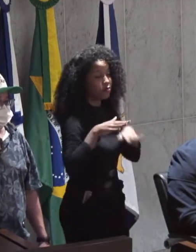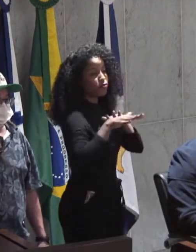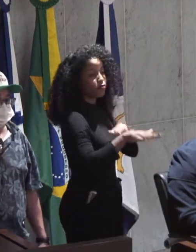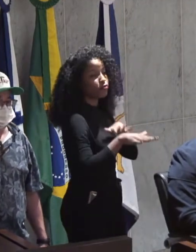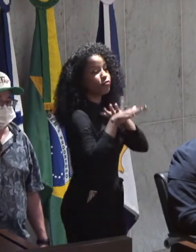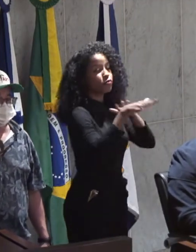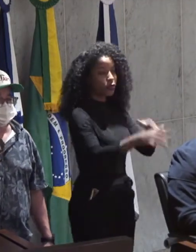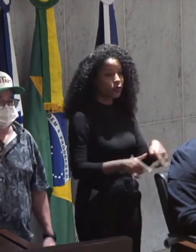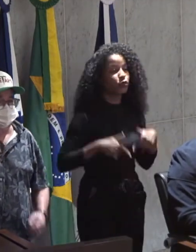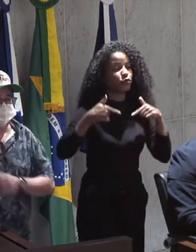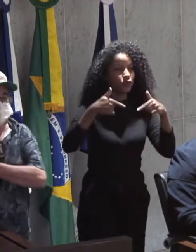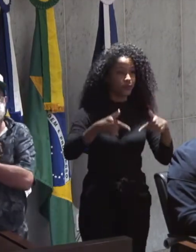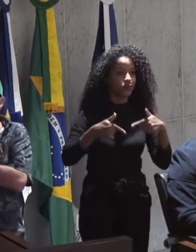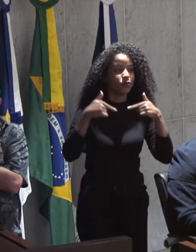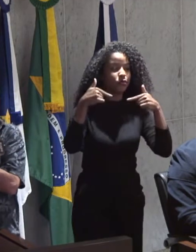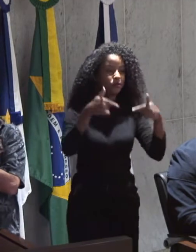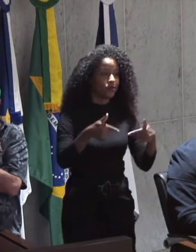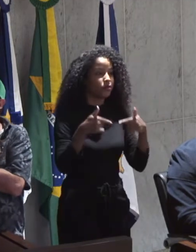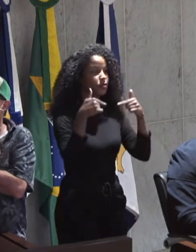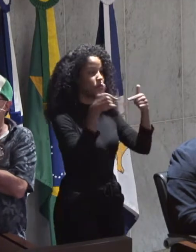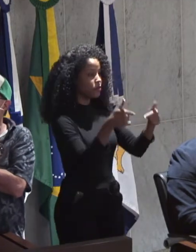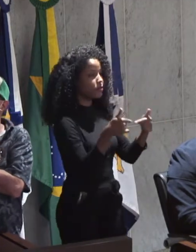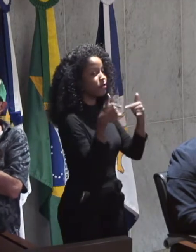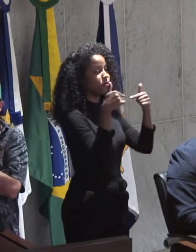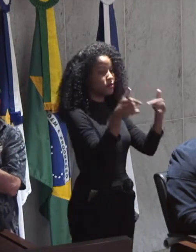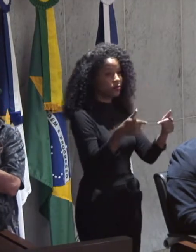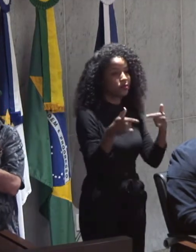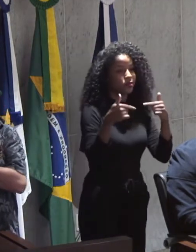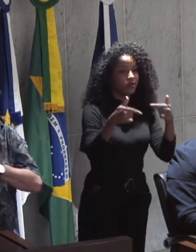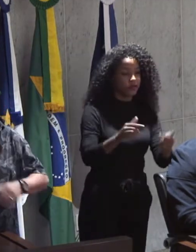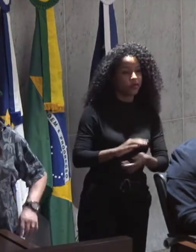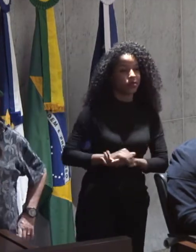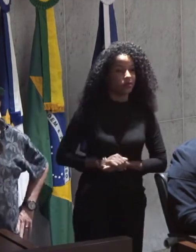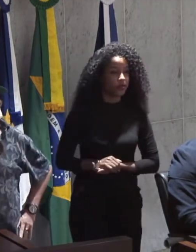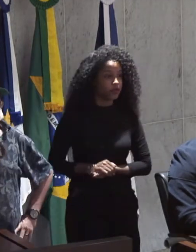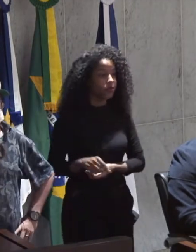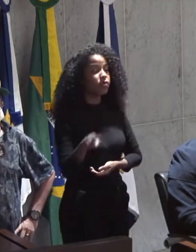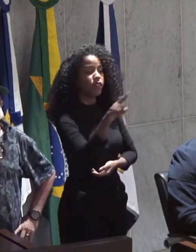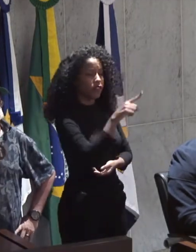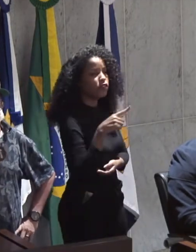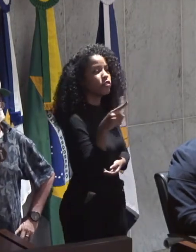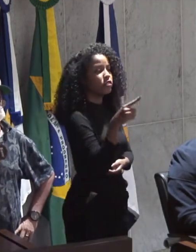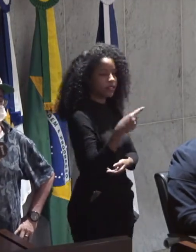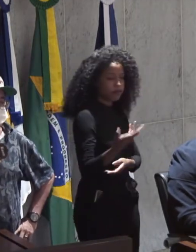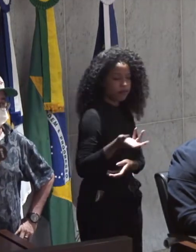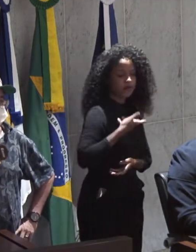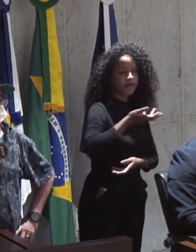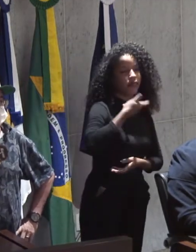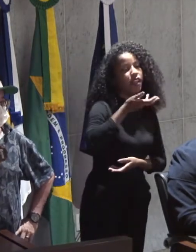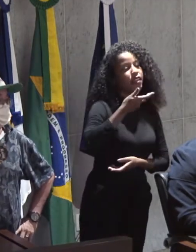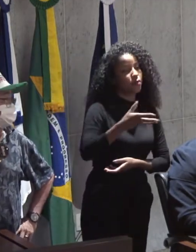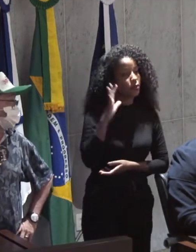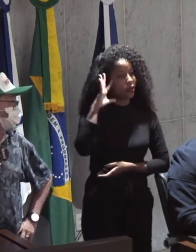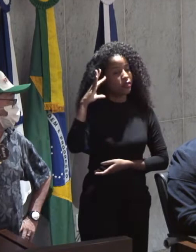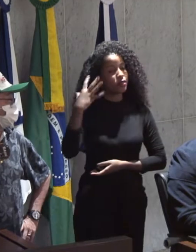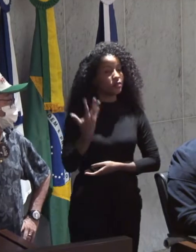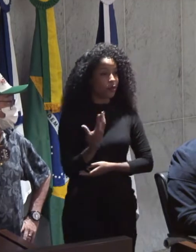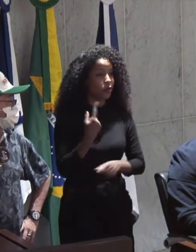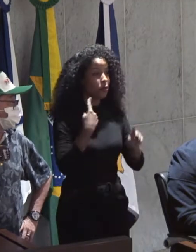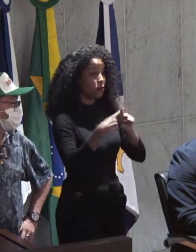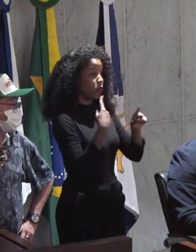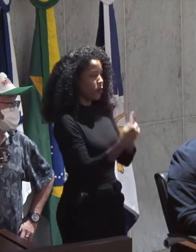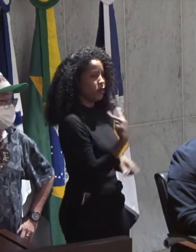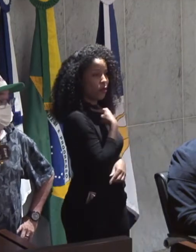vamos lutar. Lá, lá, ia. Se a veste pise ligeiro, quem não pode com a